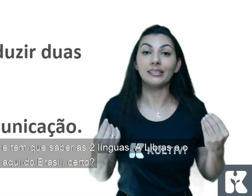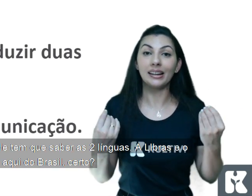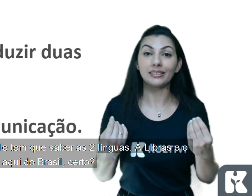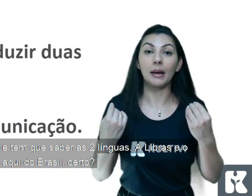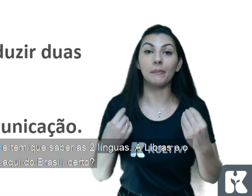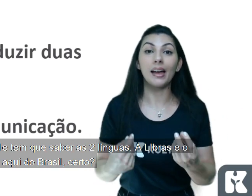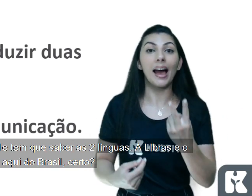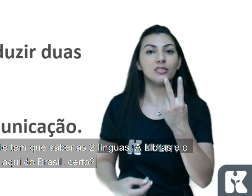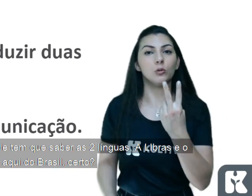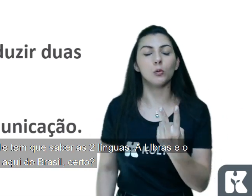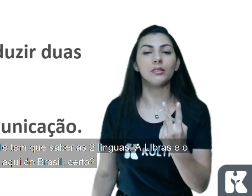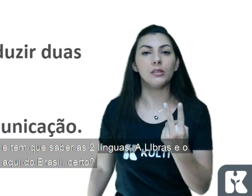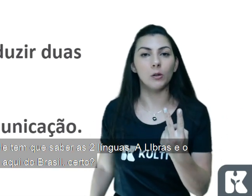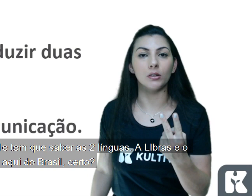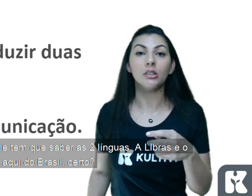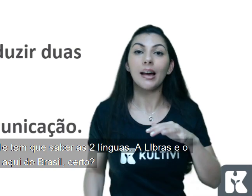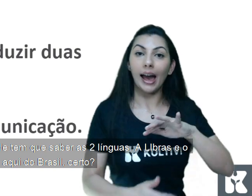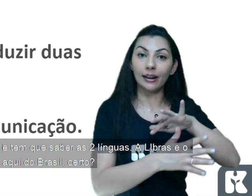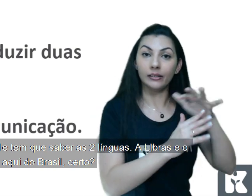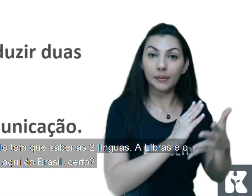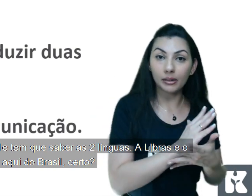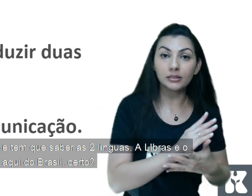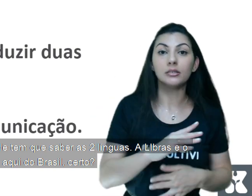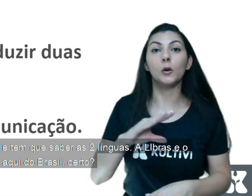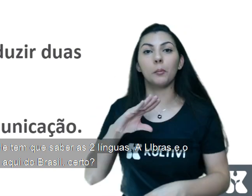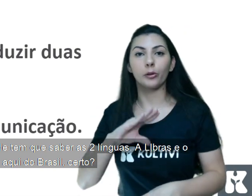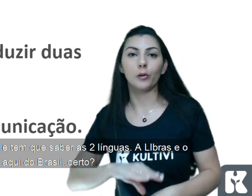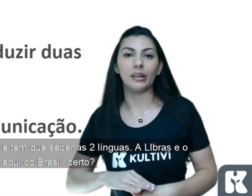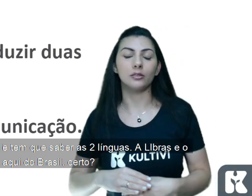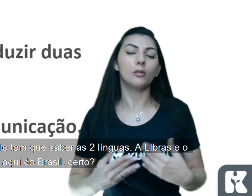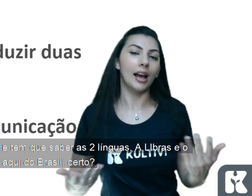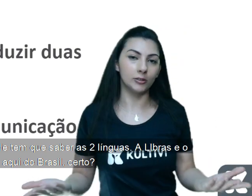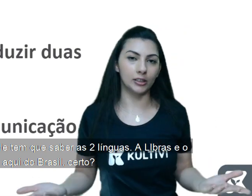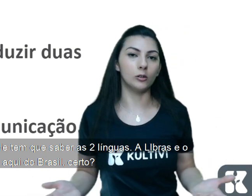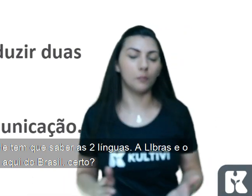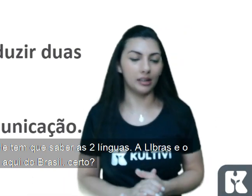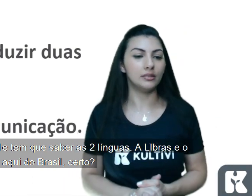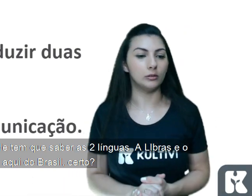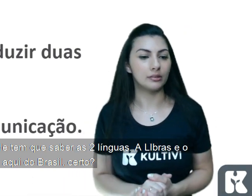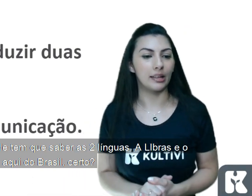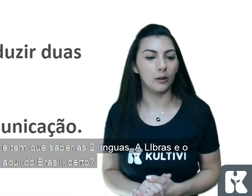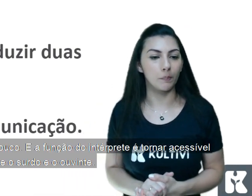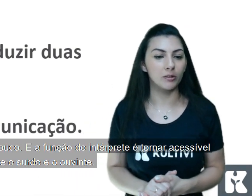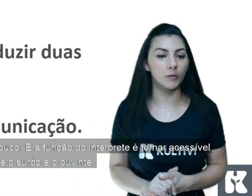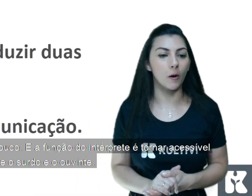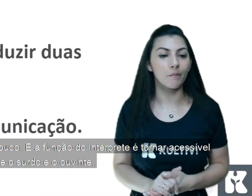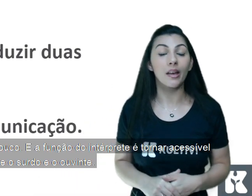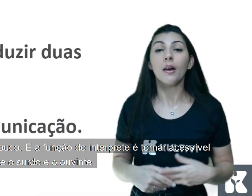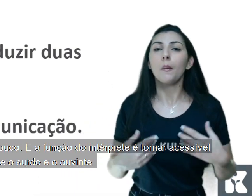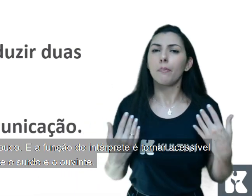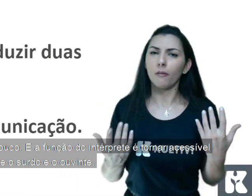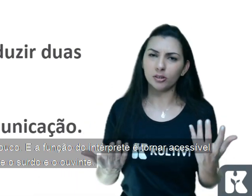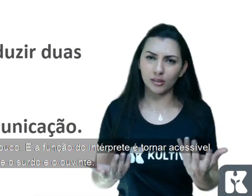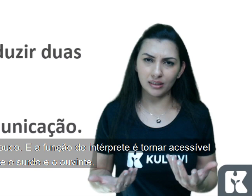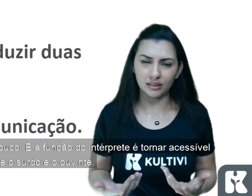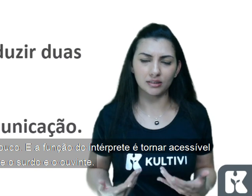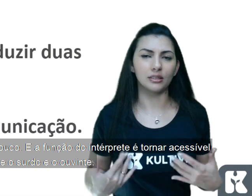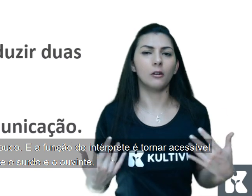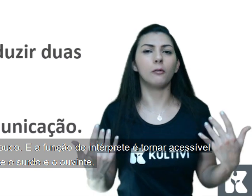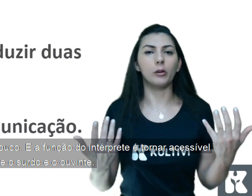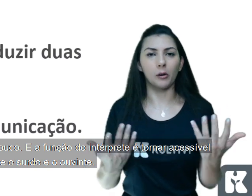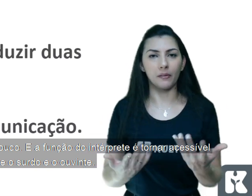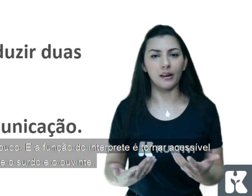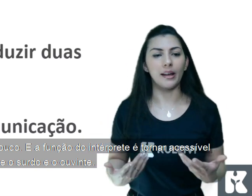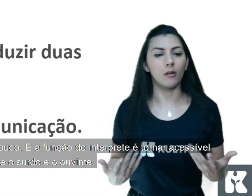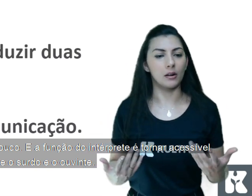intérprete ele tem que saber as duas línguas, a Libras e o português, no caso aqui do Brasil, certo, pessoal?